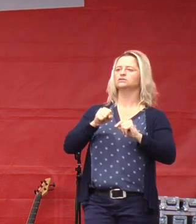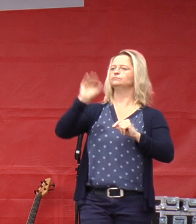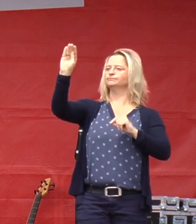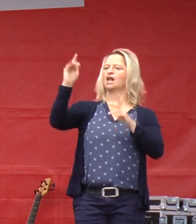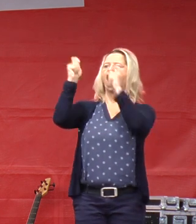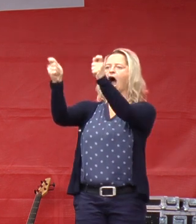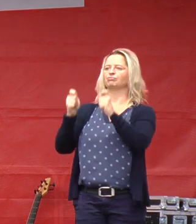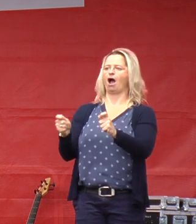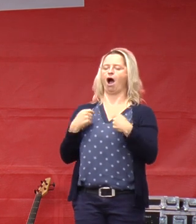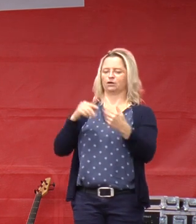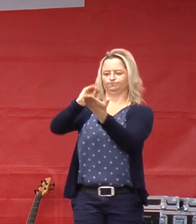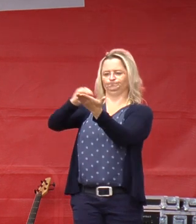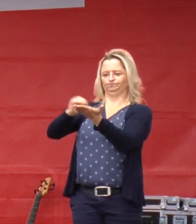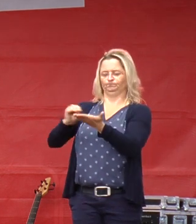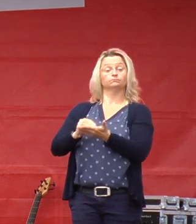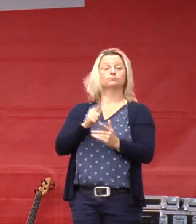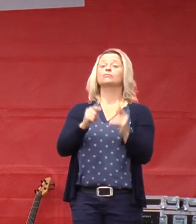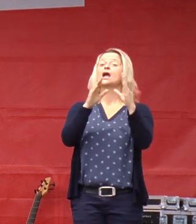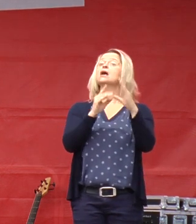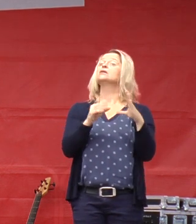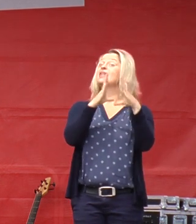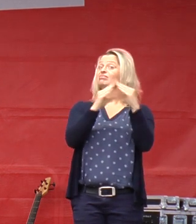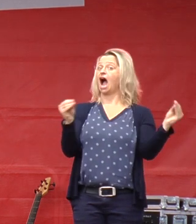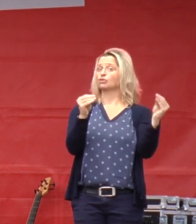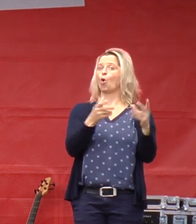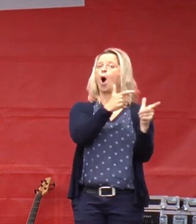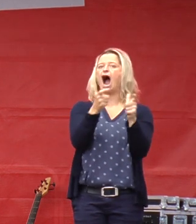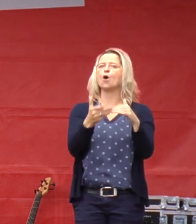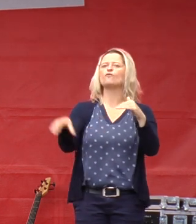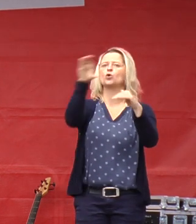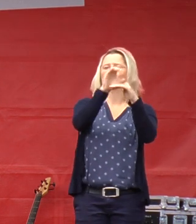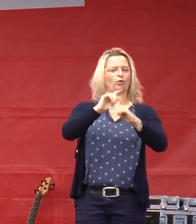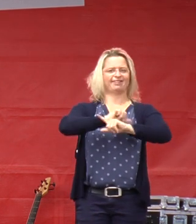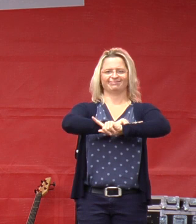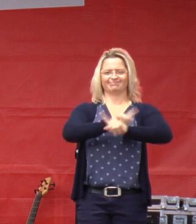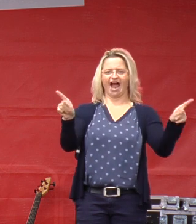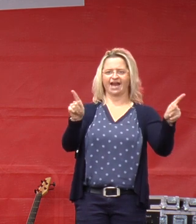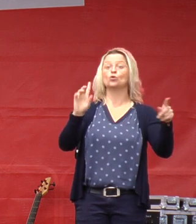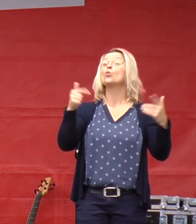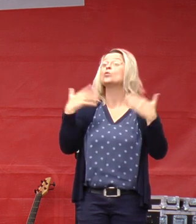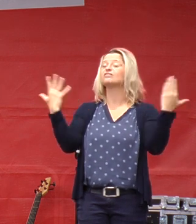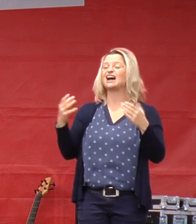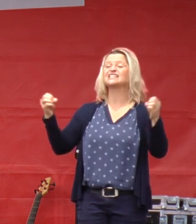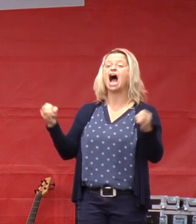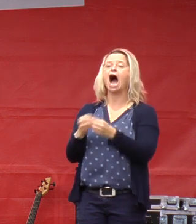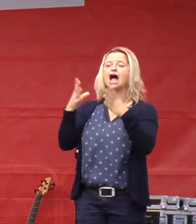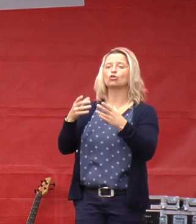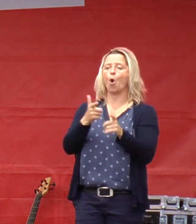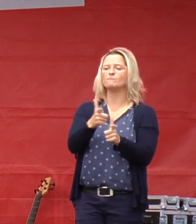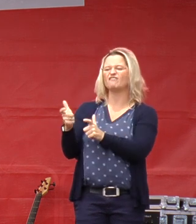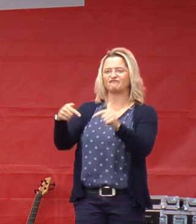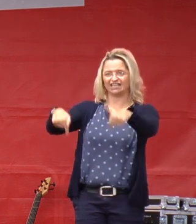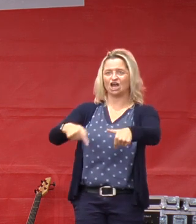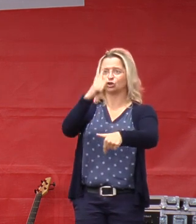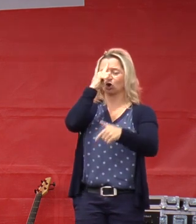klarzieht. Nein zu dem Aufrüstungsdiktat der NATO und ja zu einem Abzug aller Atomwaffen, die es hier in